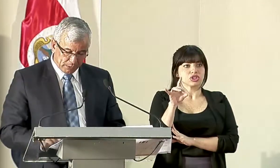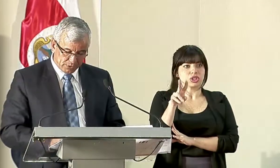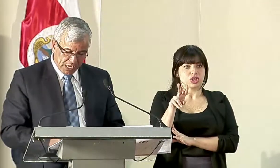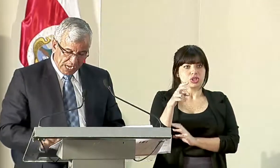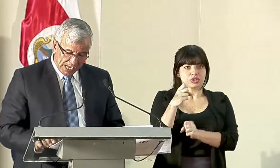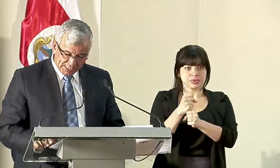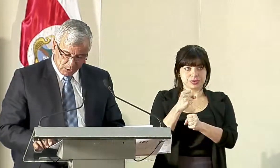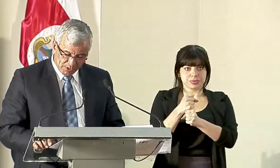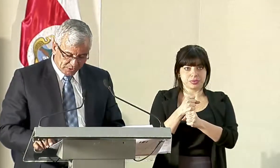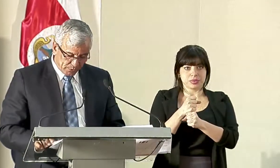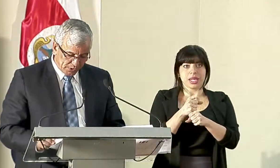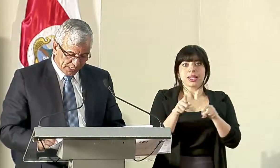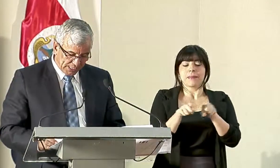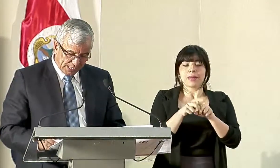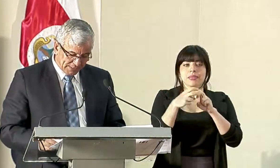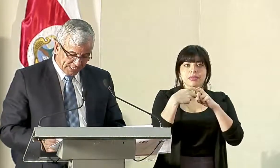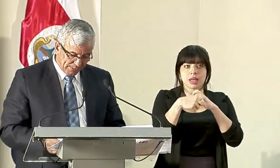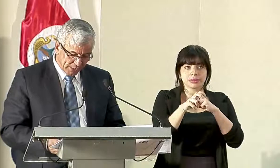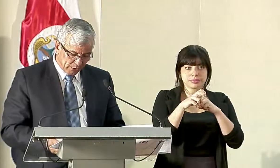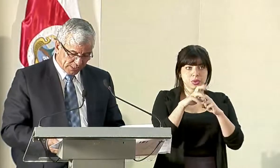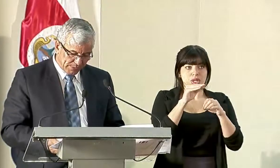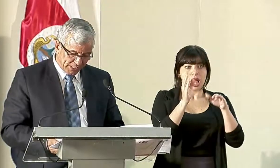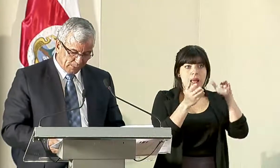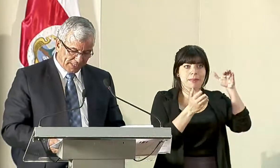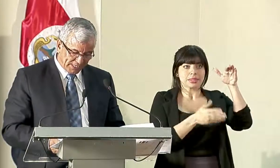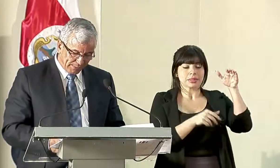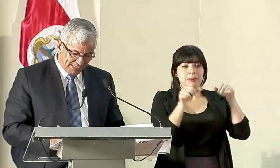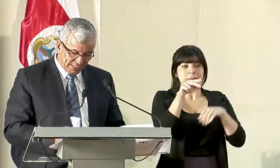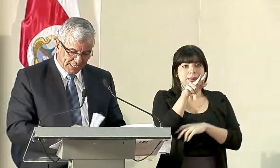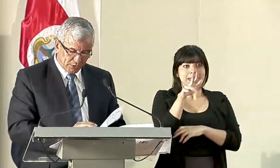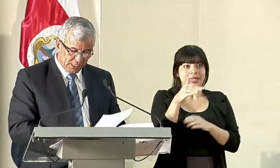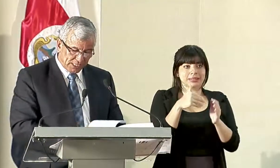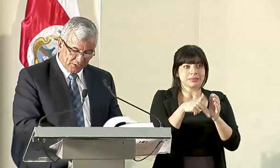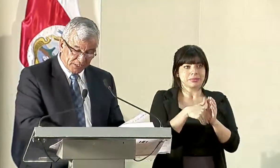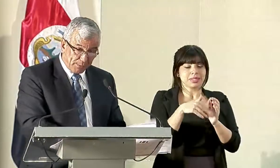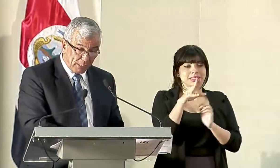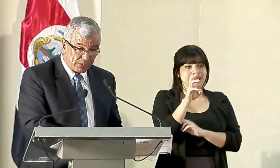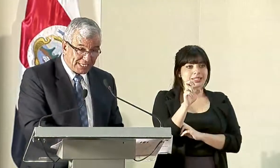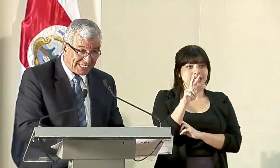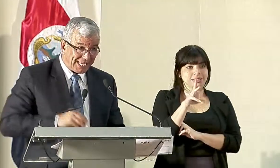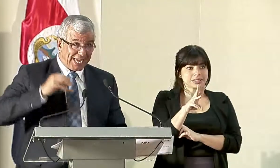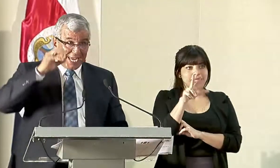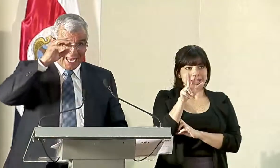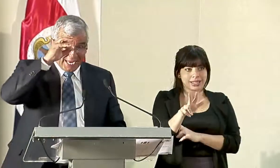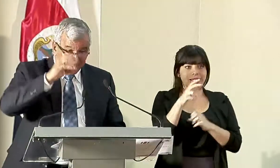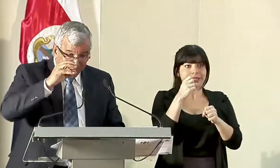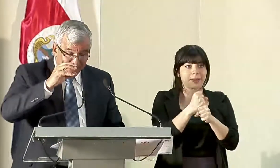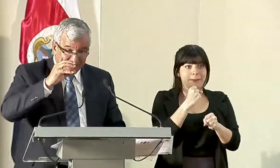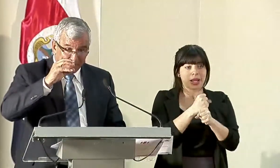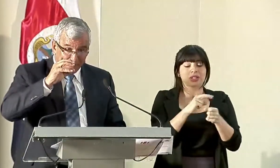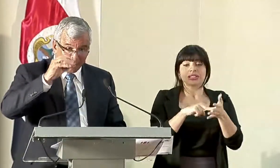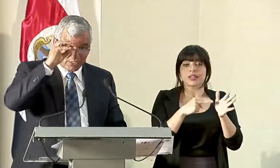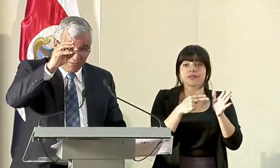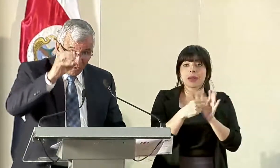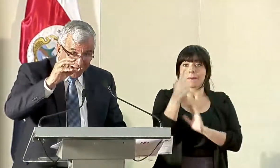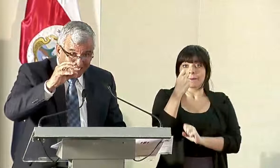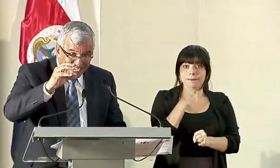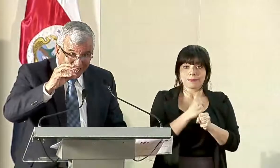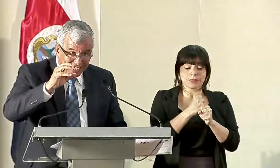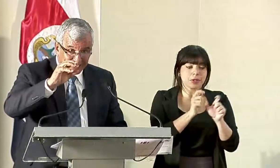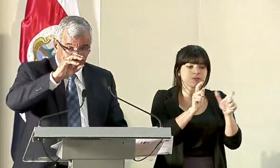76.282 empleos, así como en transporte y almacenamiento, que se perdieron 26.673 empleos. Es decir, las pérdidas de empleos